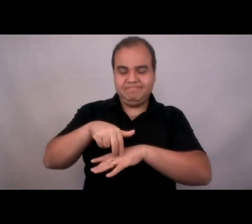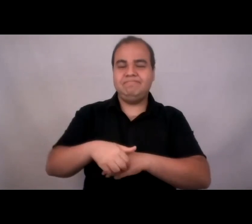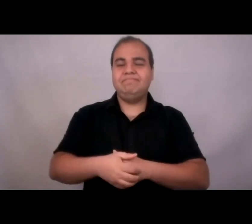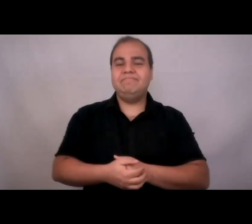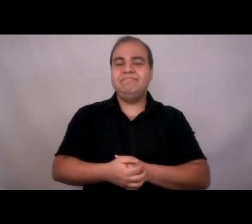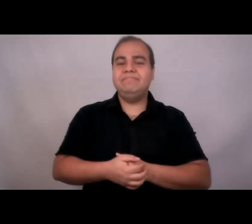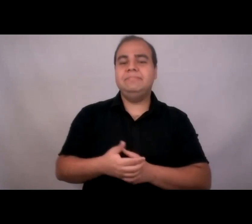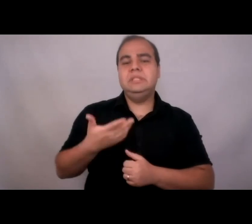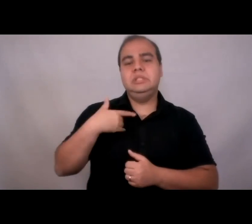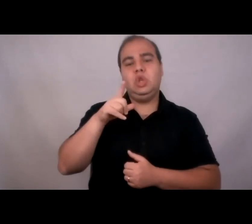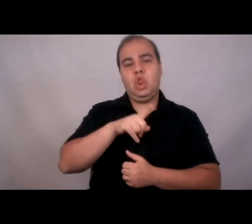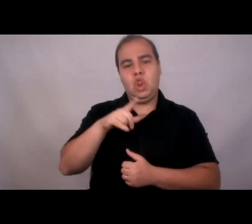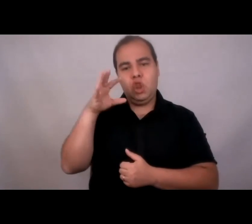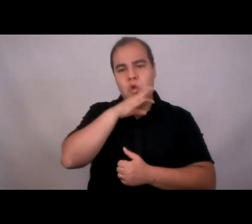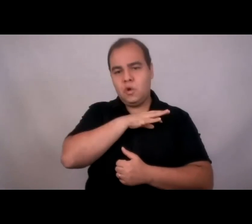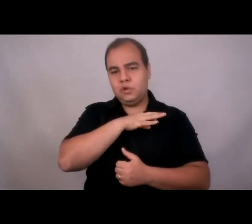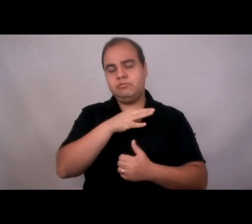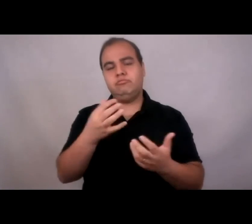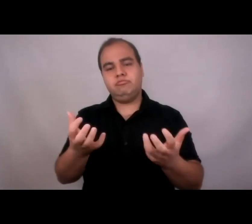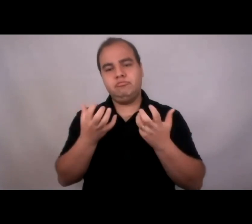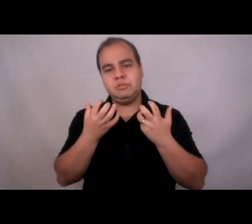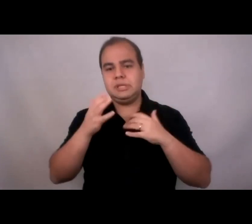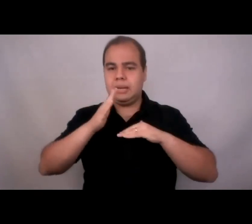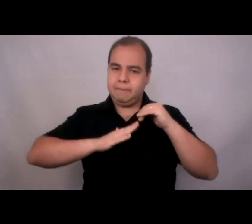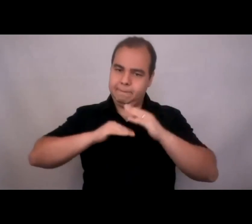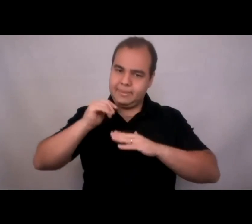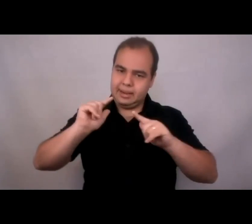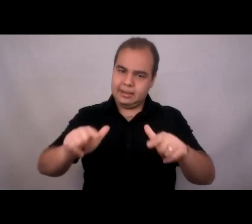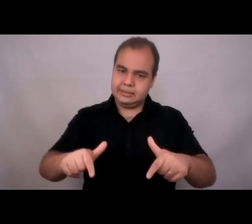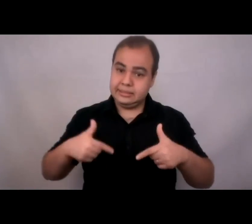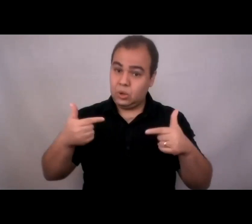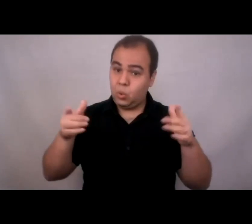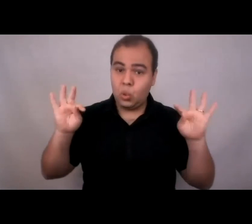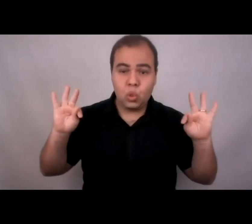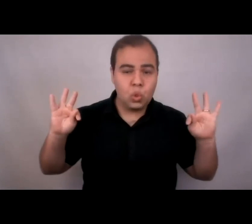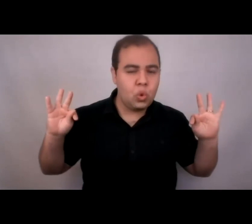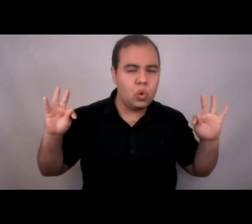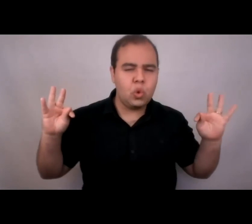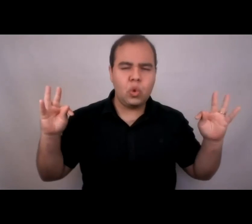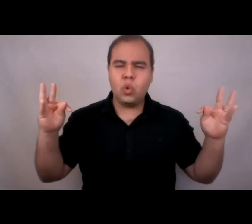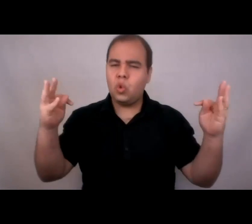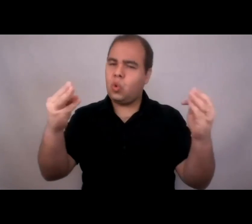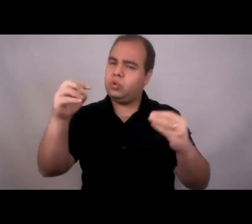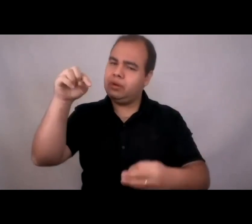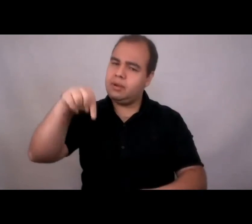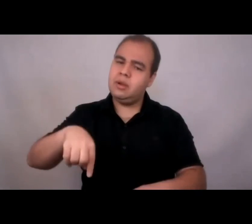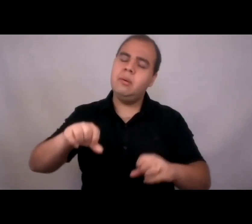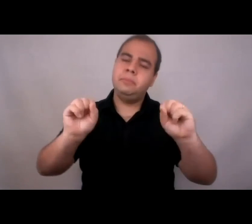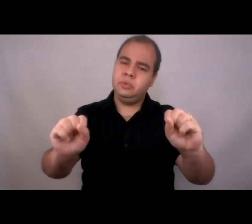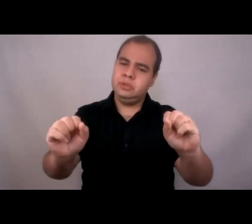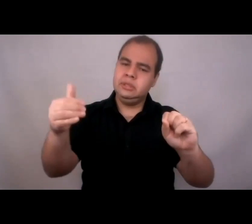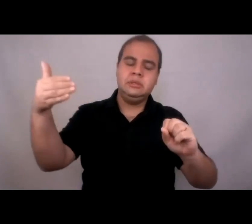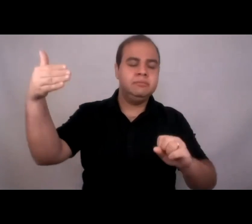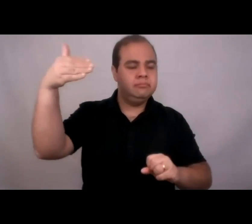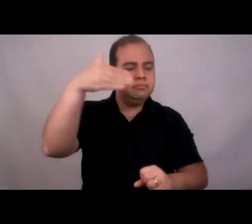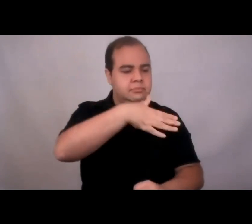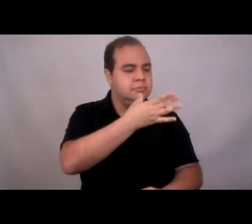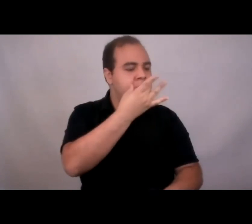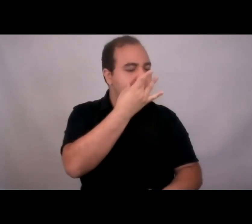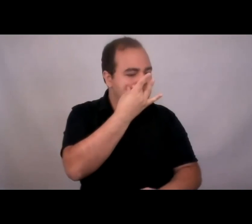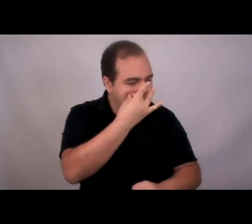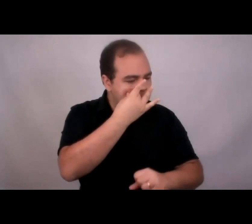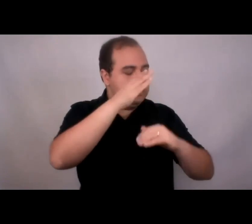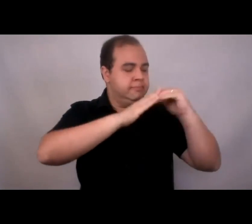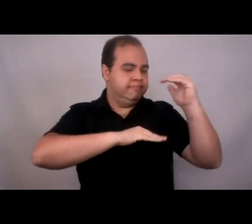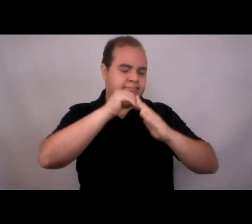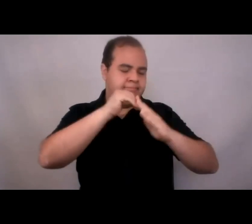Claro que a gente adoraria fazer essa ação para que todos que estão aqui presentes pudessem estar lá na parte prática, mas